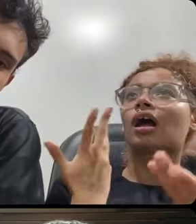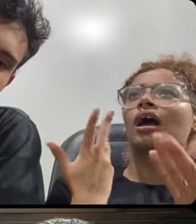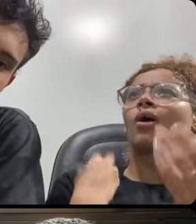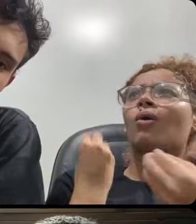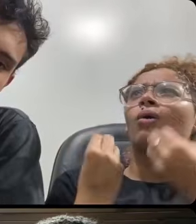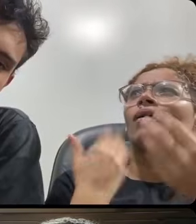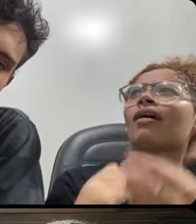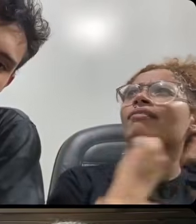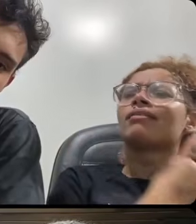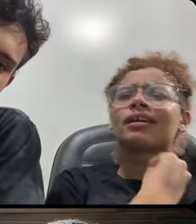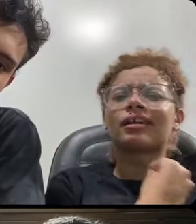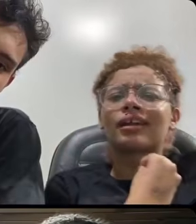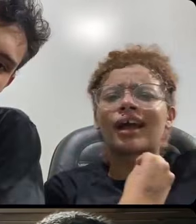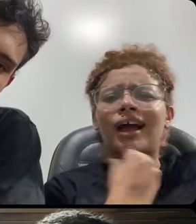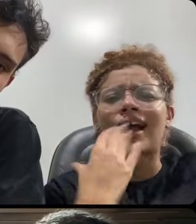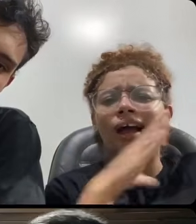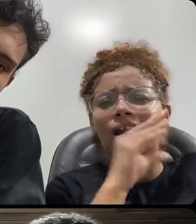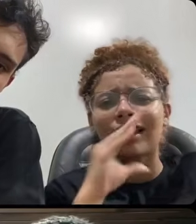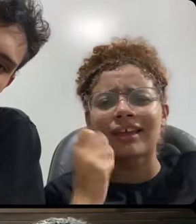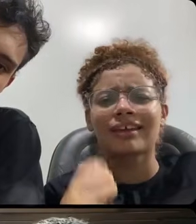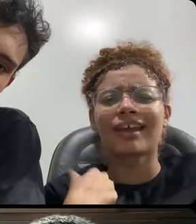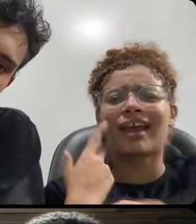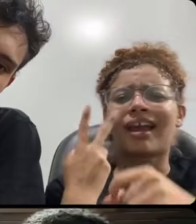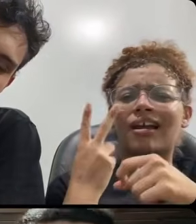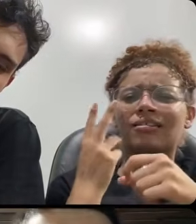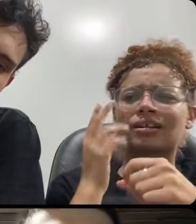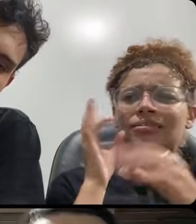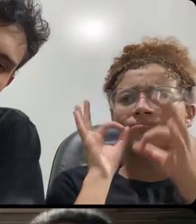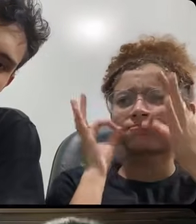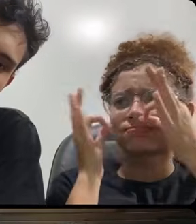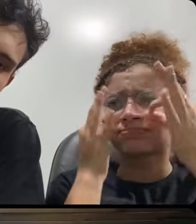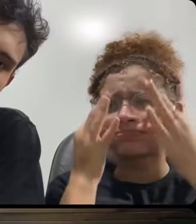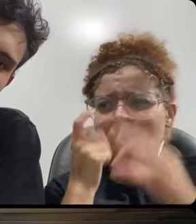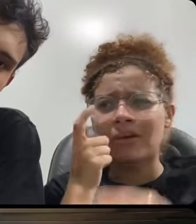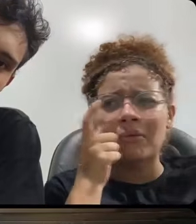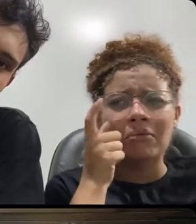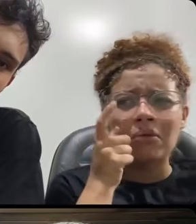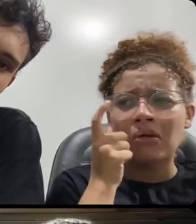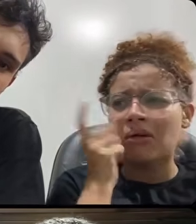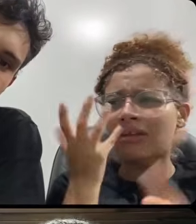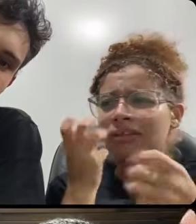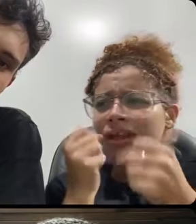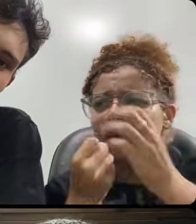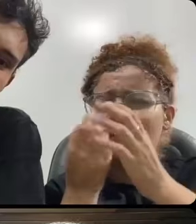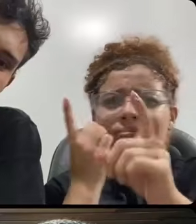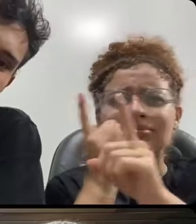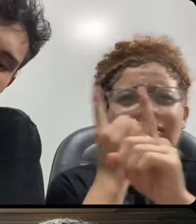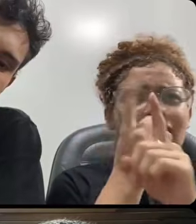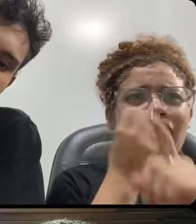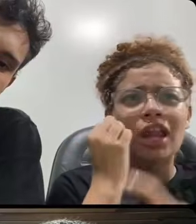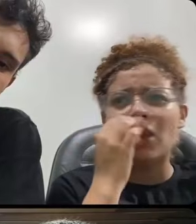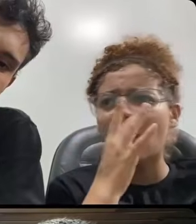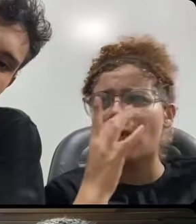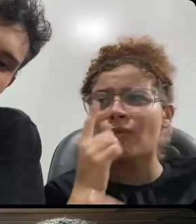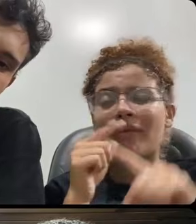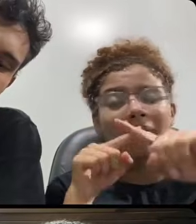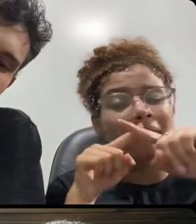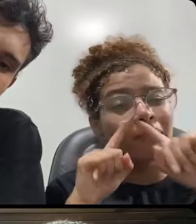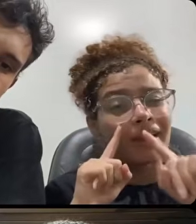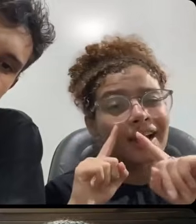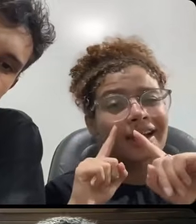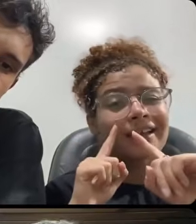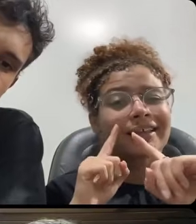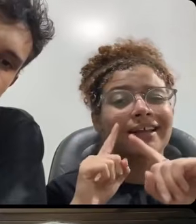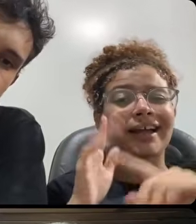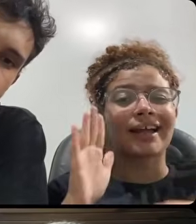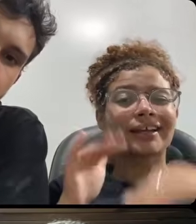sim. Em adolescência, é curioso, quer se descobrir. E tudo bem, vai ver a tua vida, né? Só que uma